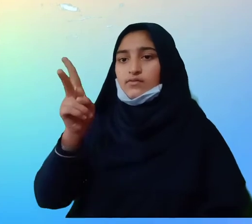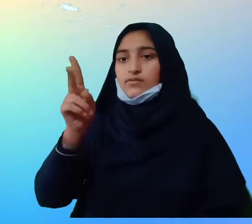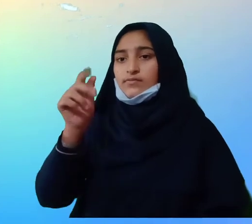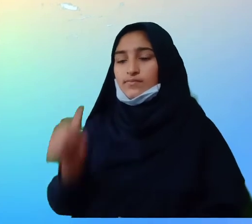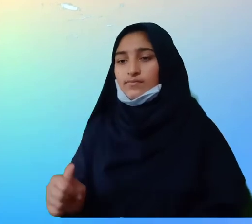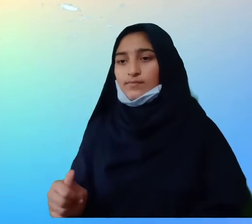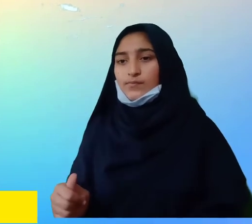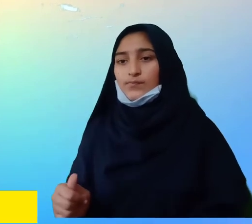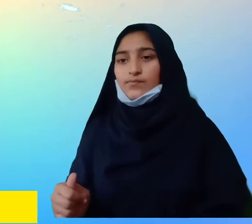इस्तेमाल की